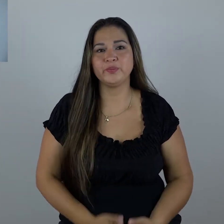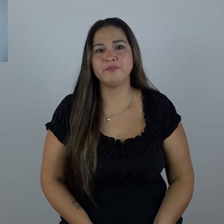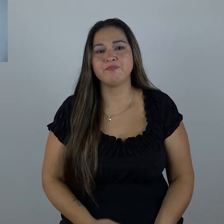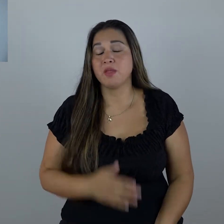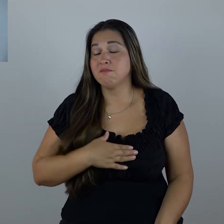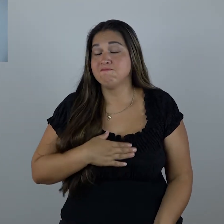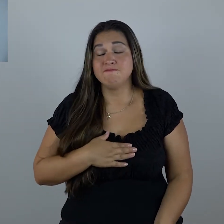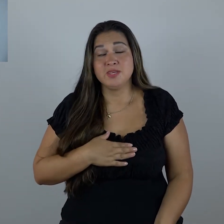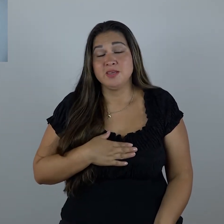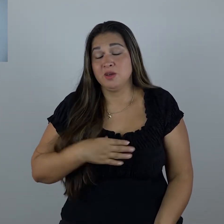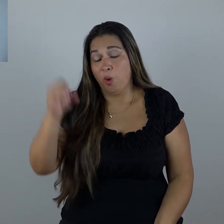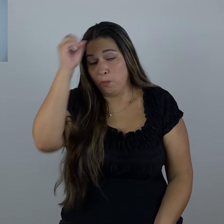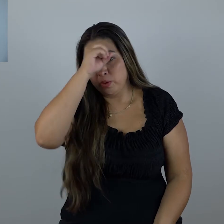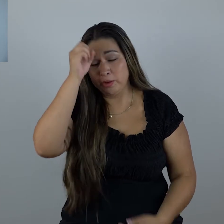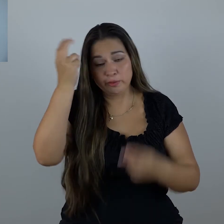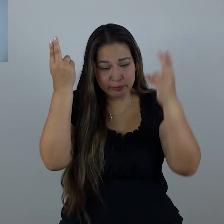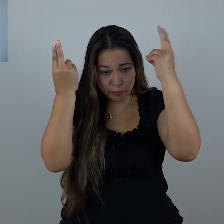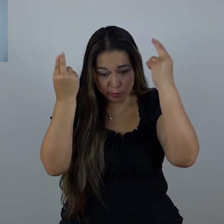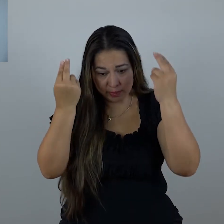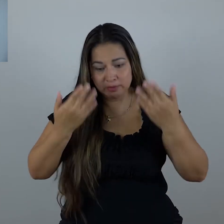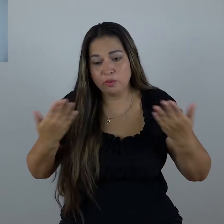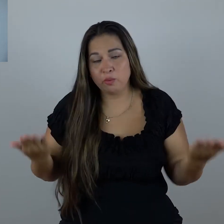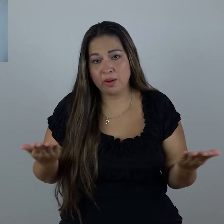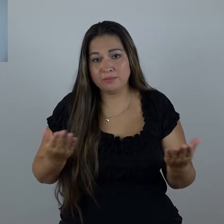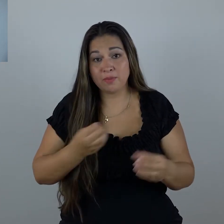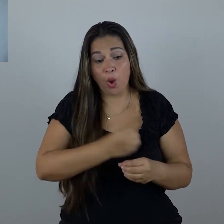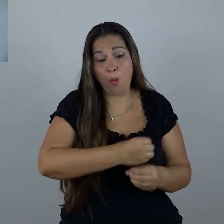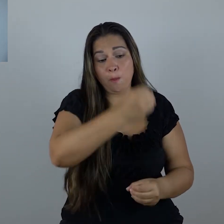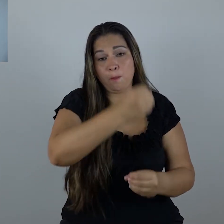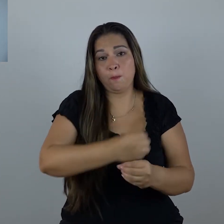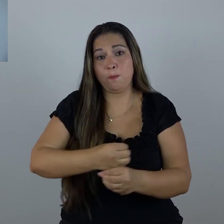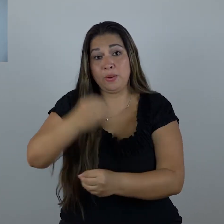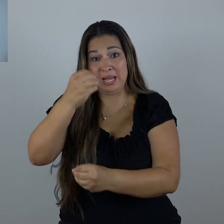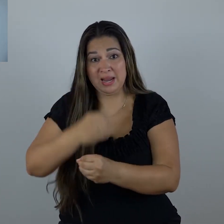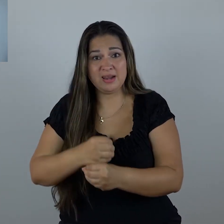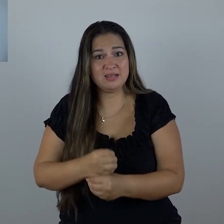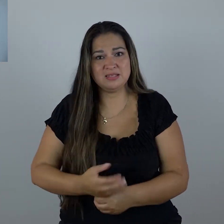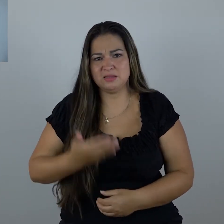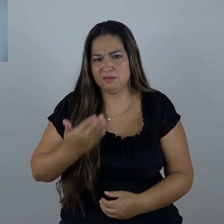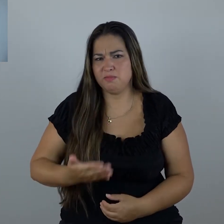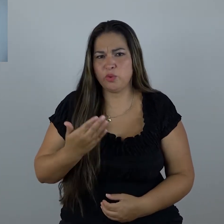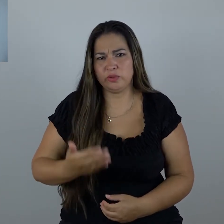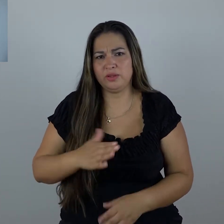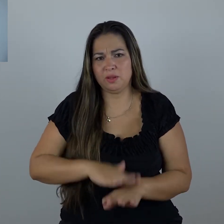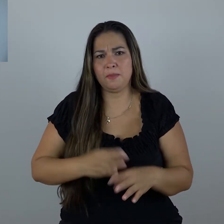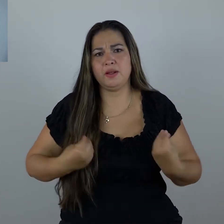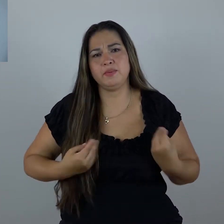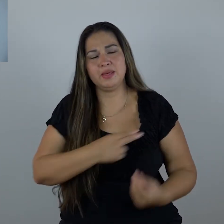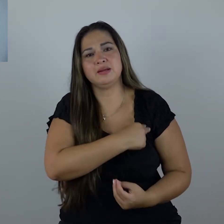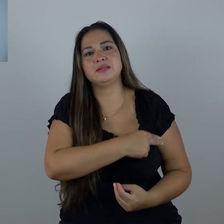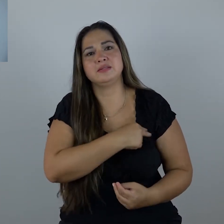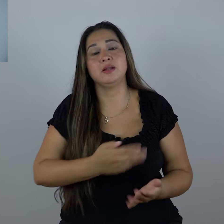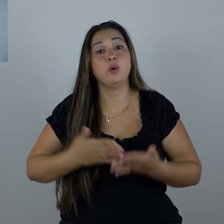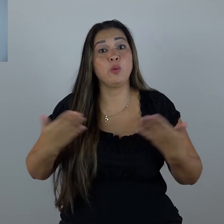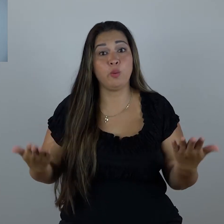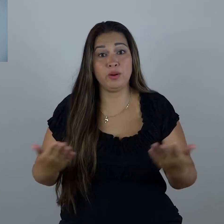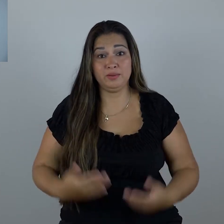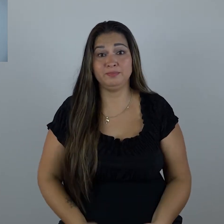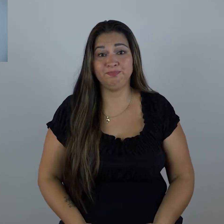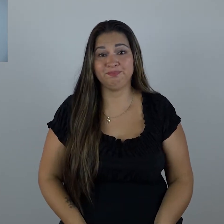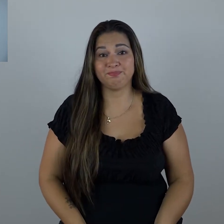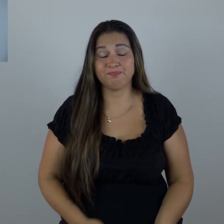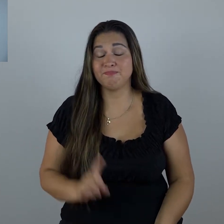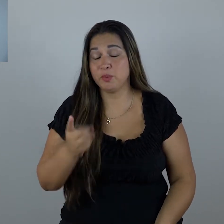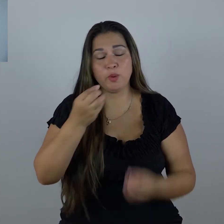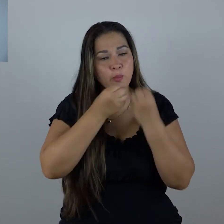Desde mi humilde opinión, como siempre, dos pilares fundamentales para nuestra vida cristiana.